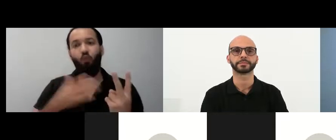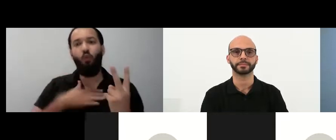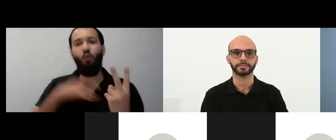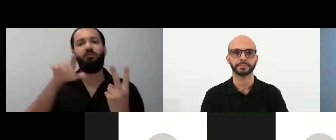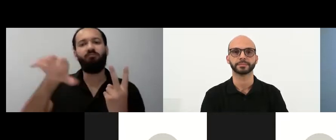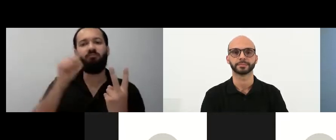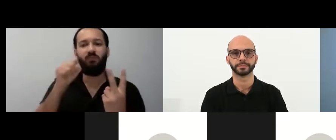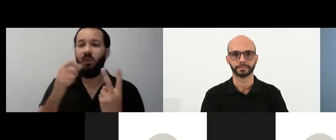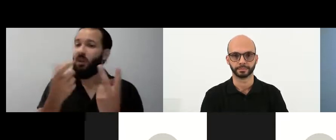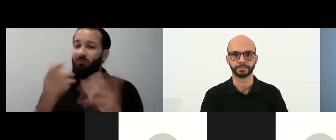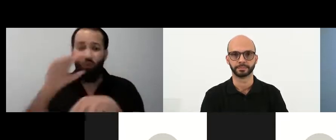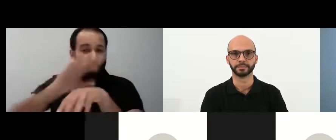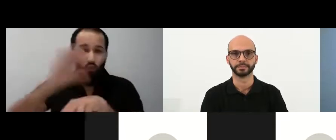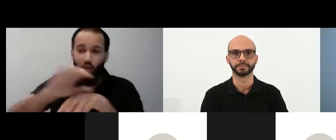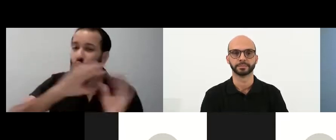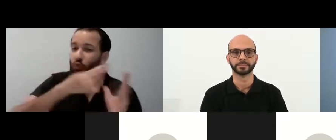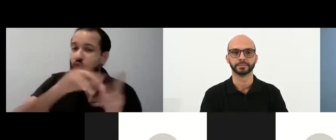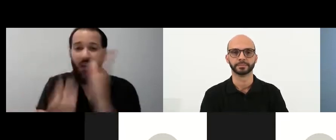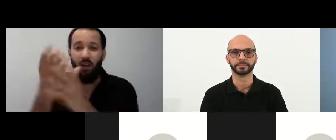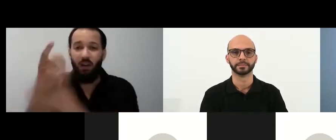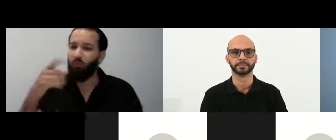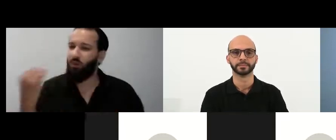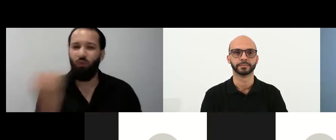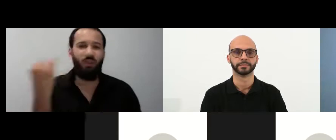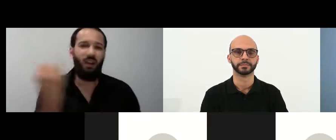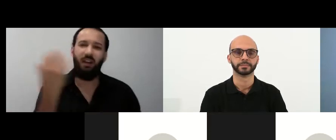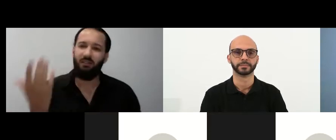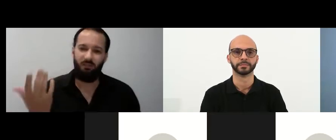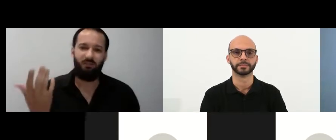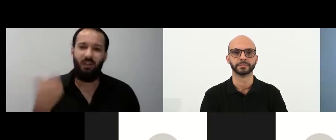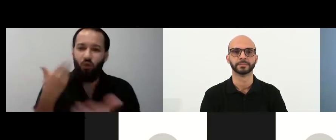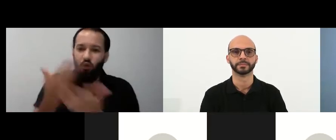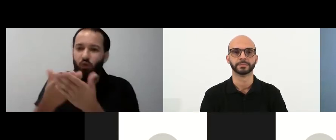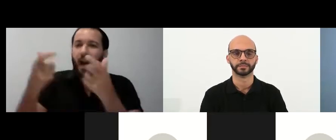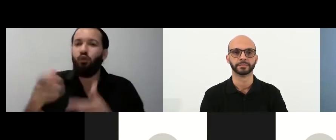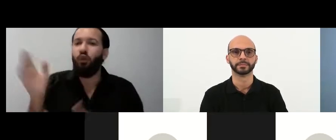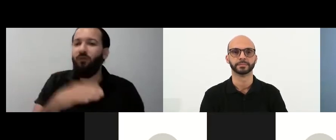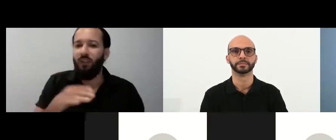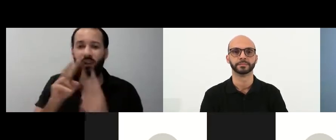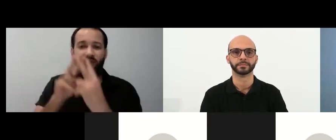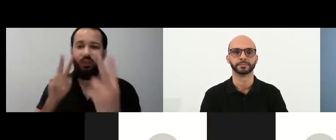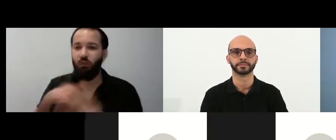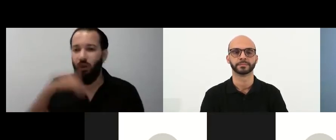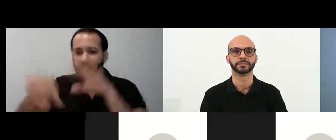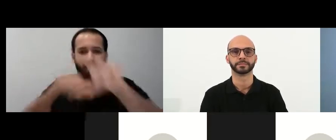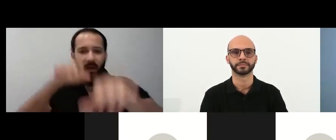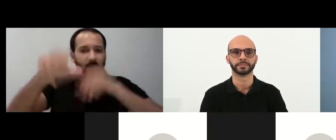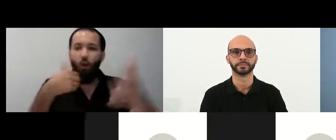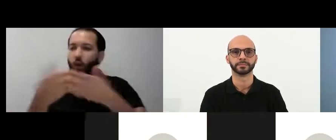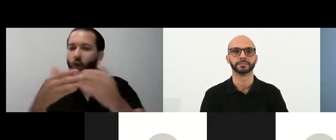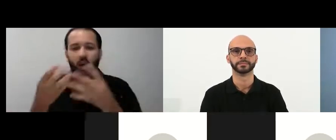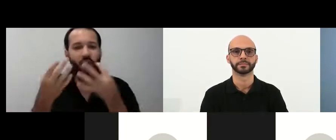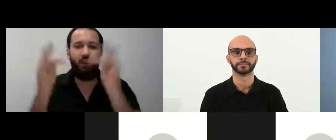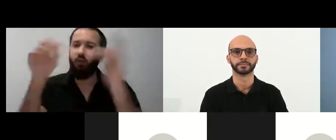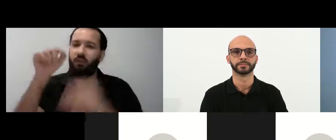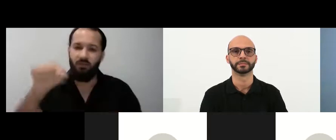as palestras, por exemplo, para mim, estão muito mais claras, eu consigo pegar, eu não tinha antes, né, acesso com tanta facilidade. E hoje,